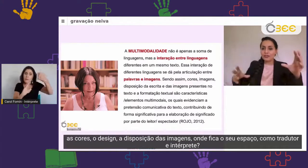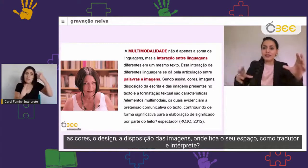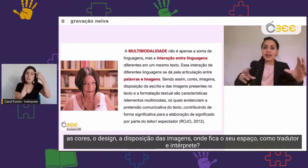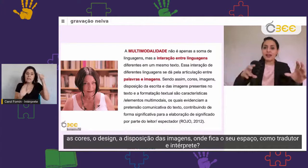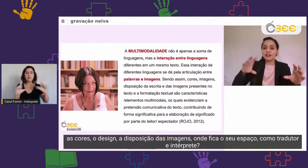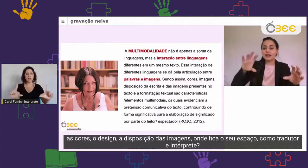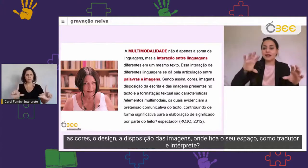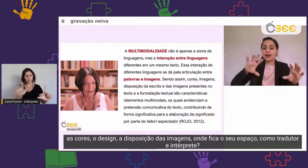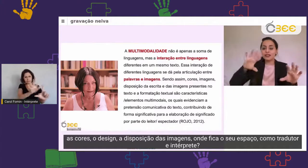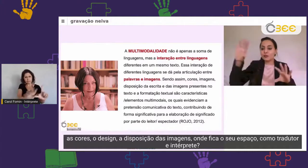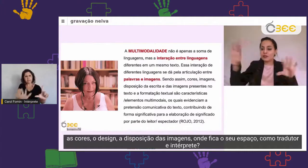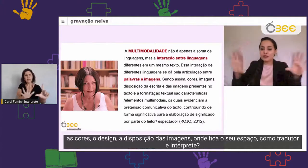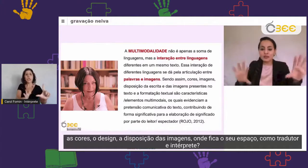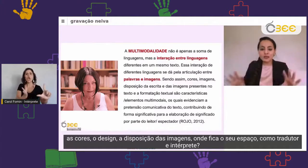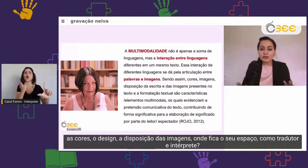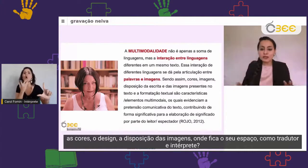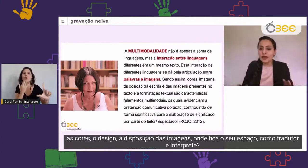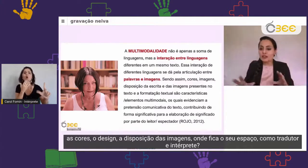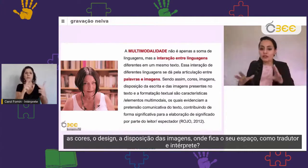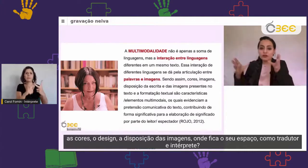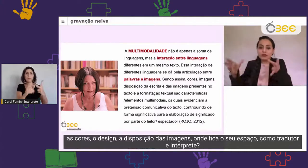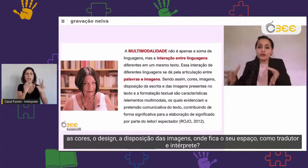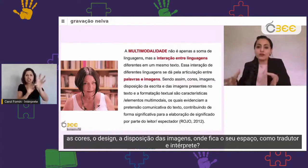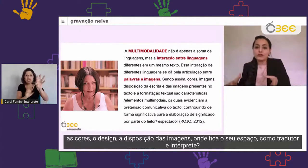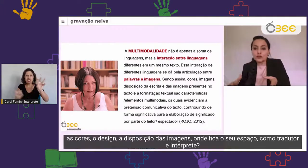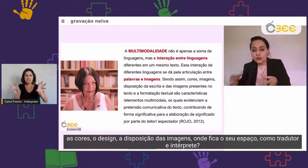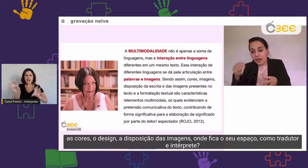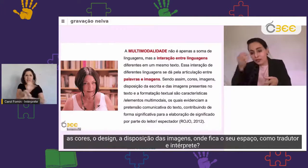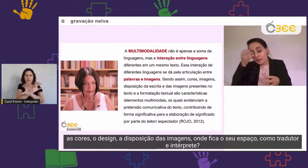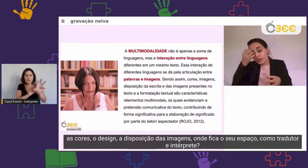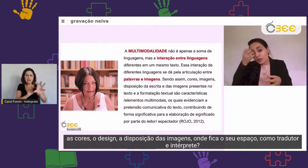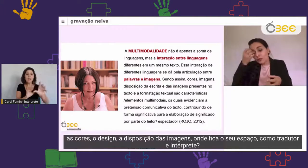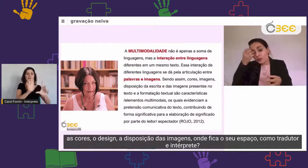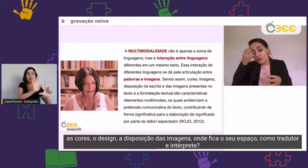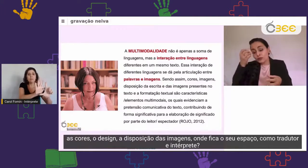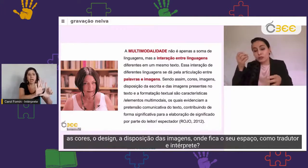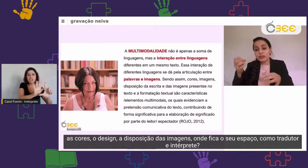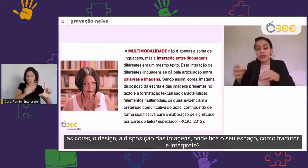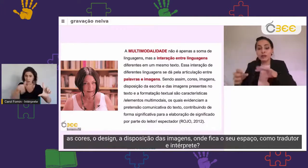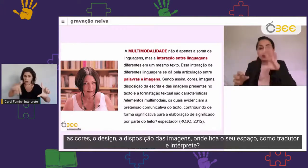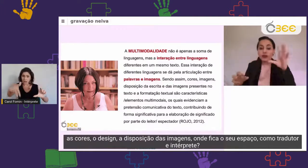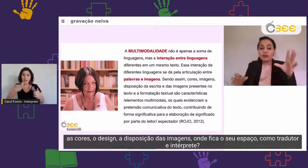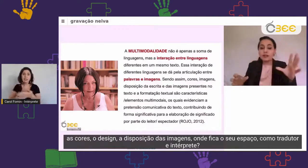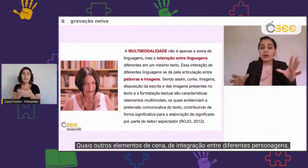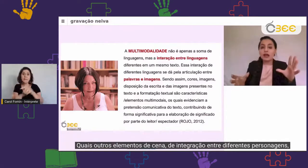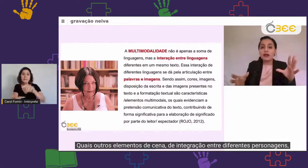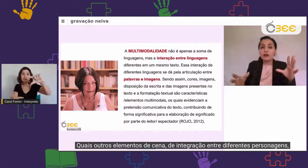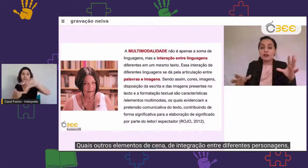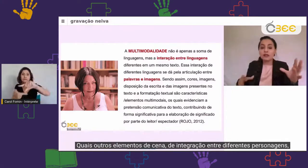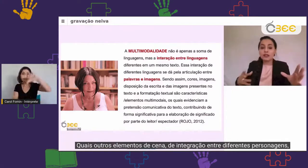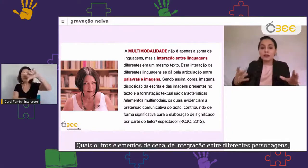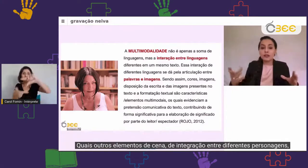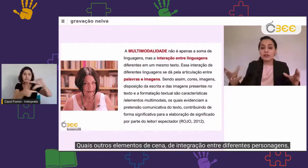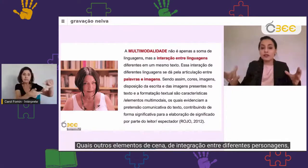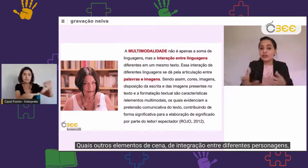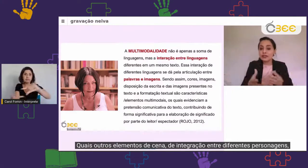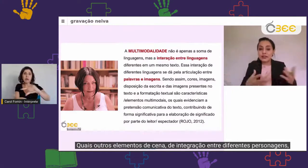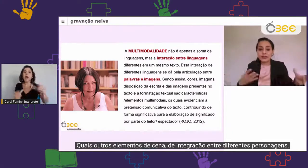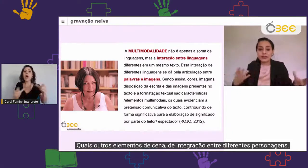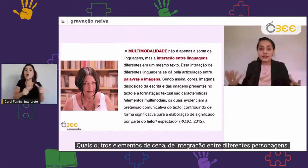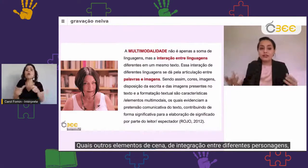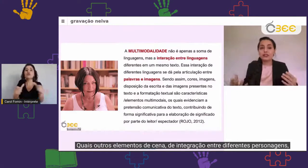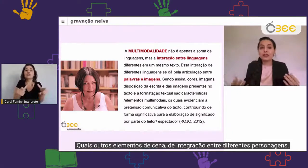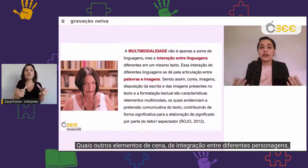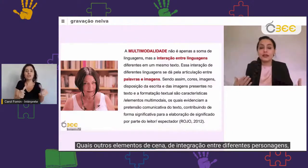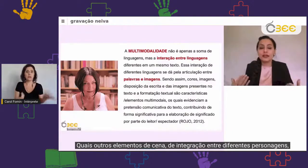cores, design, a disposição das imagens, onde fica o seu espaço, né, como tradutor e intérprete, quais outros elementos